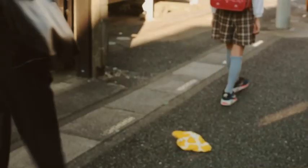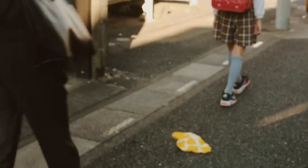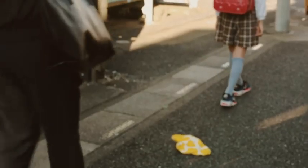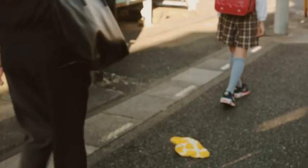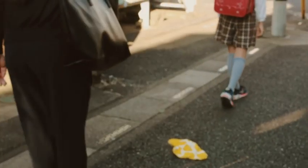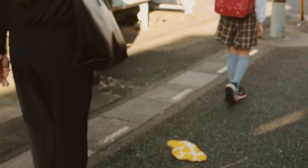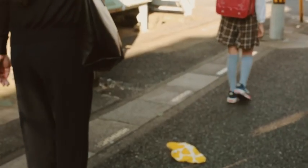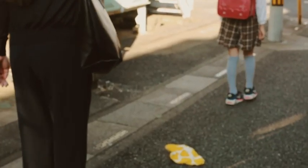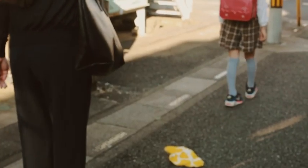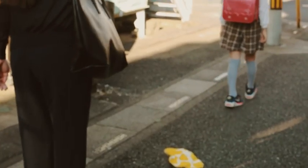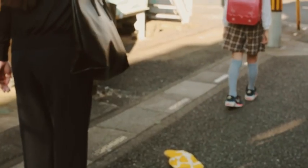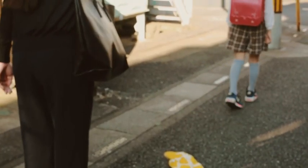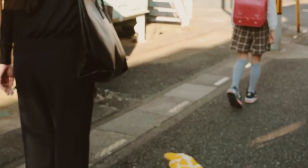落としましたよ。